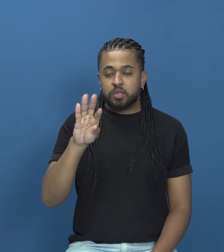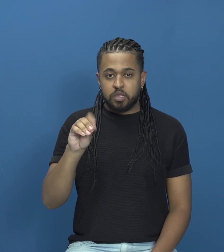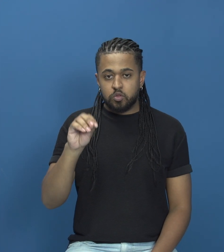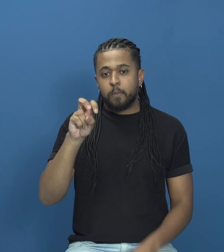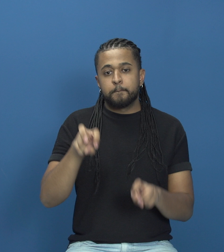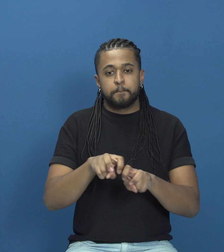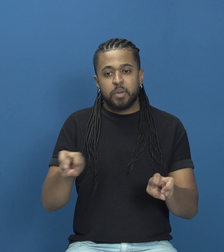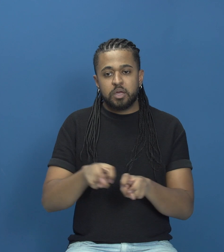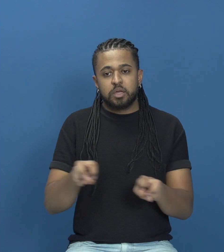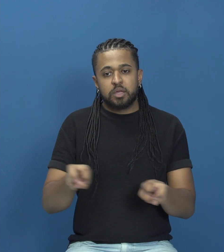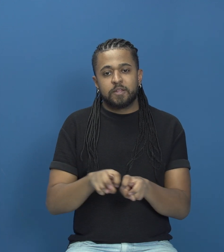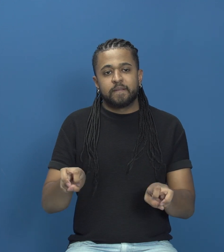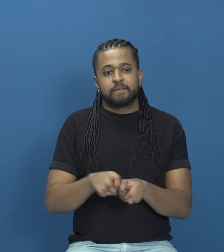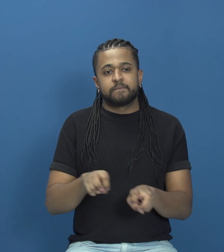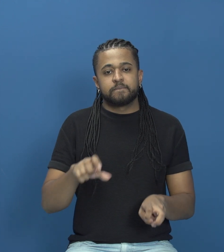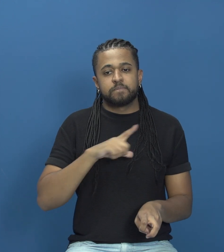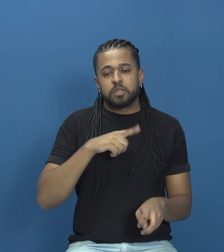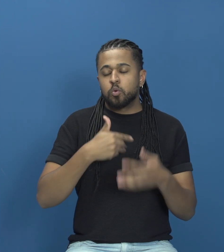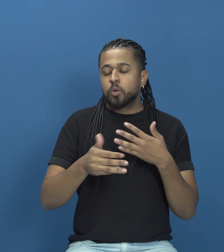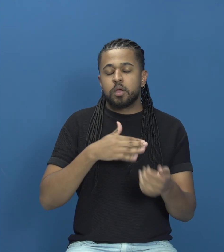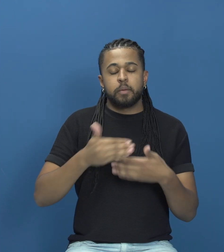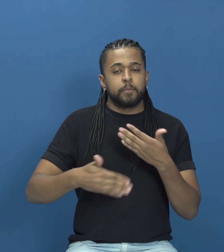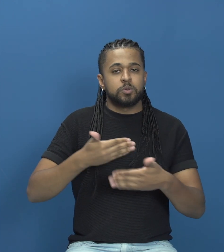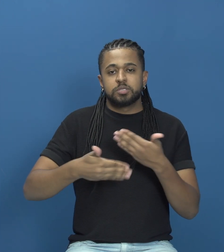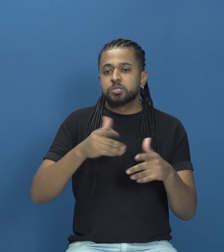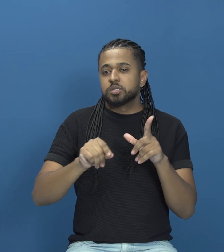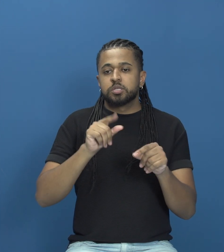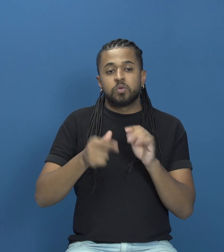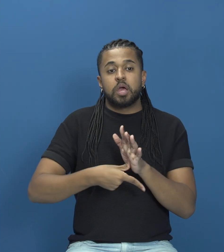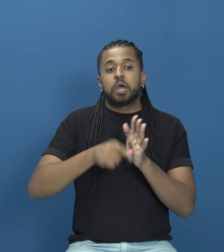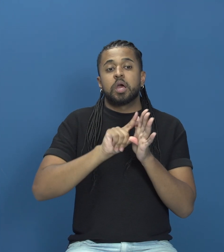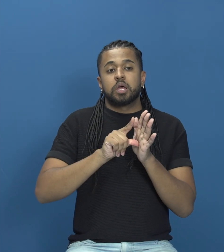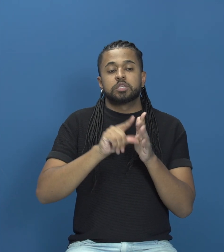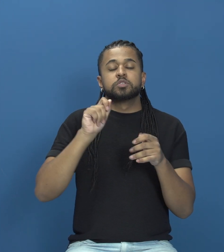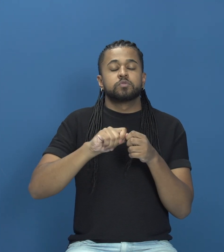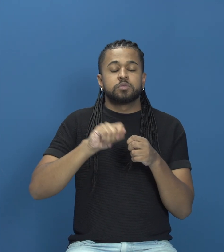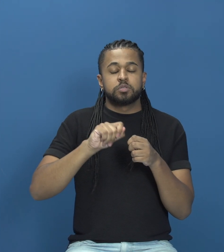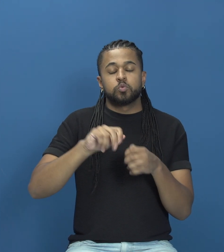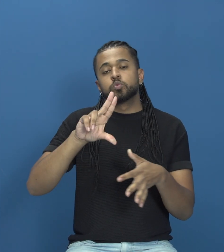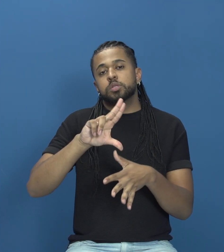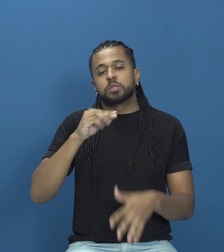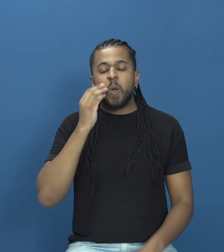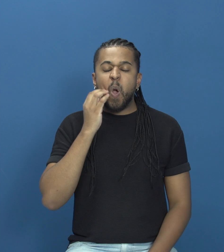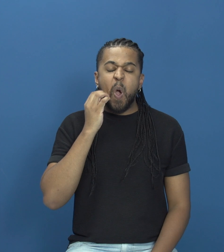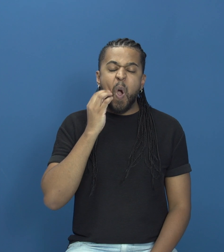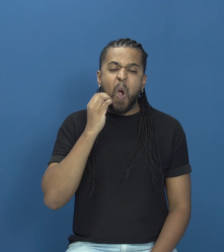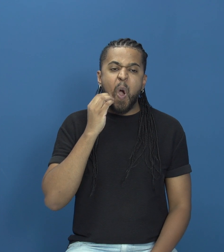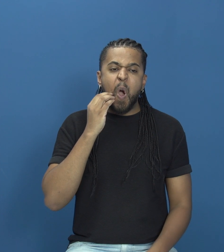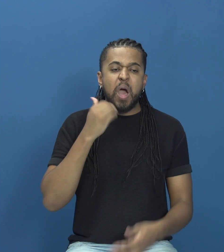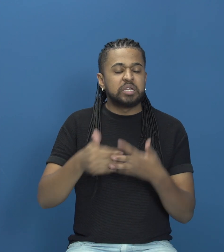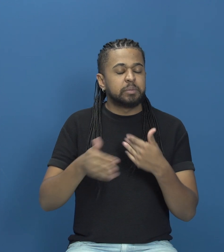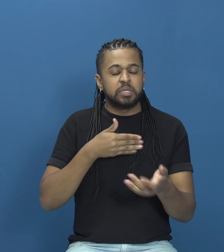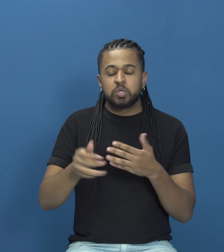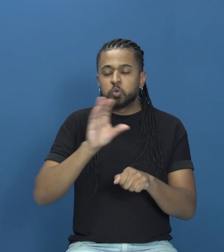de verificação e validação em qualquer processo seletivo anteriormente realizado pela UNILA, independente